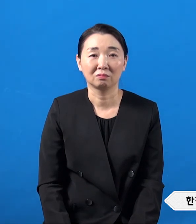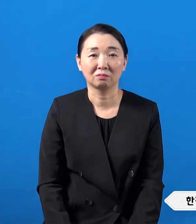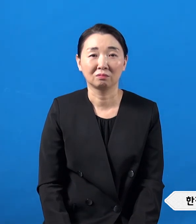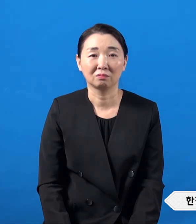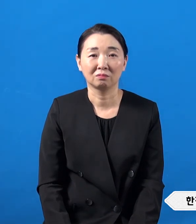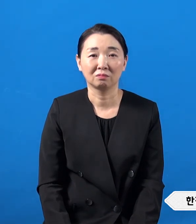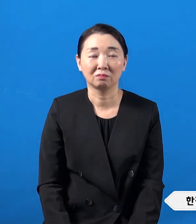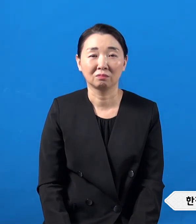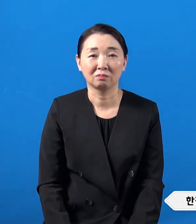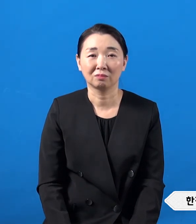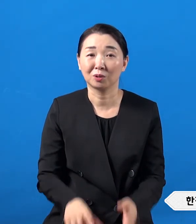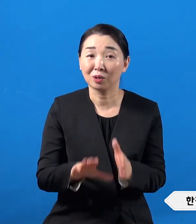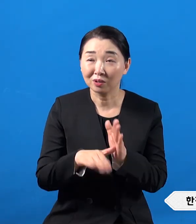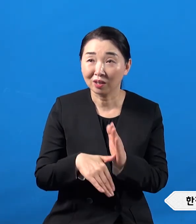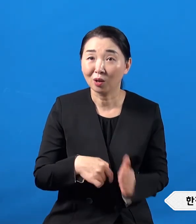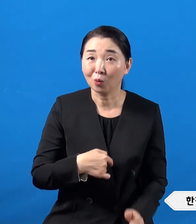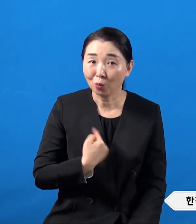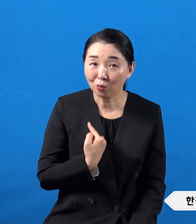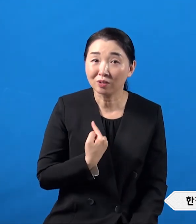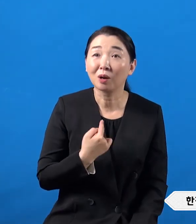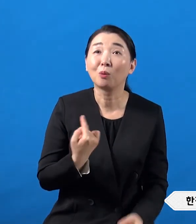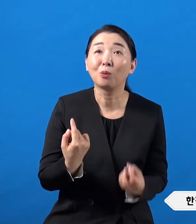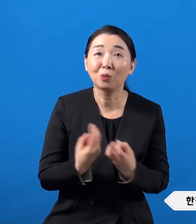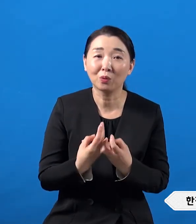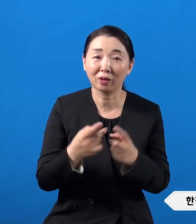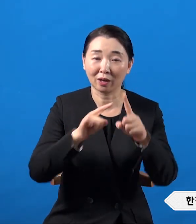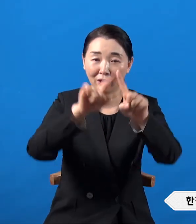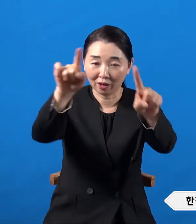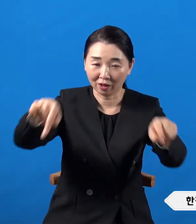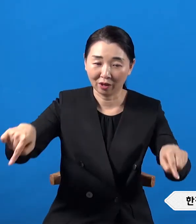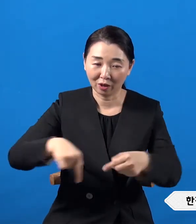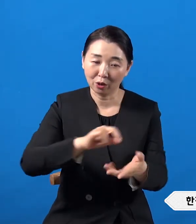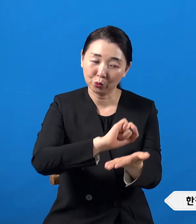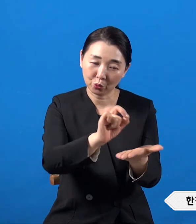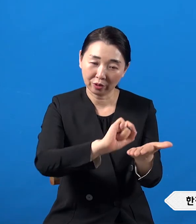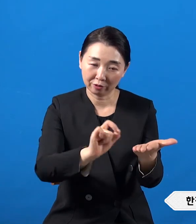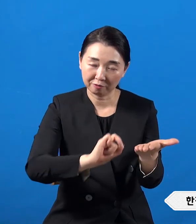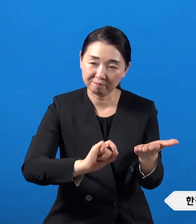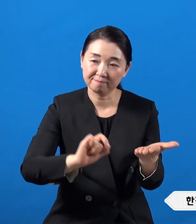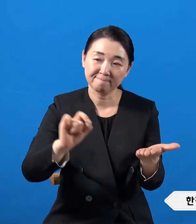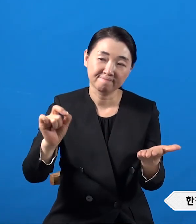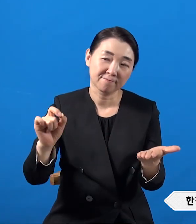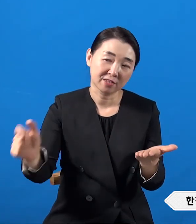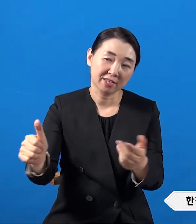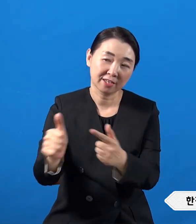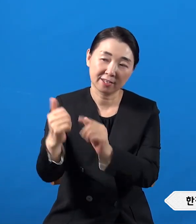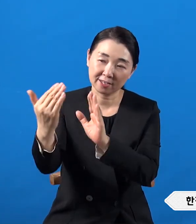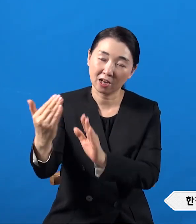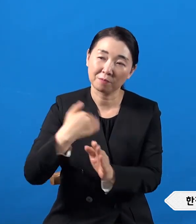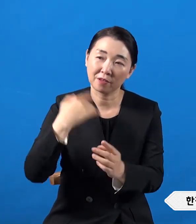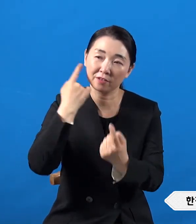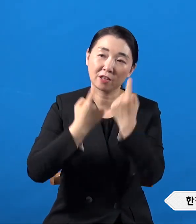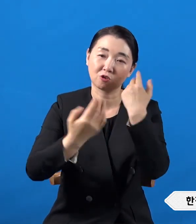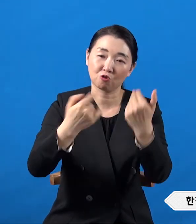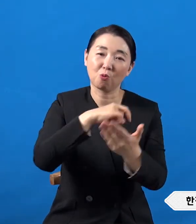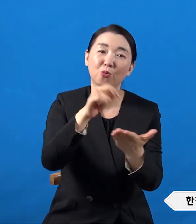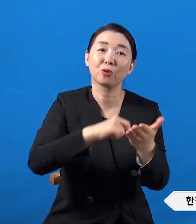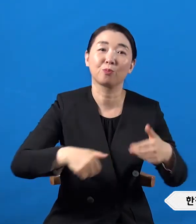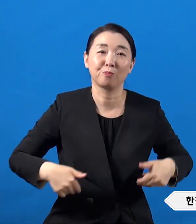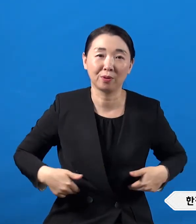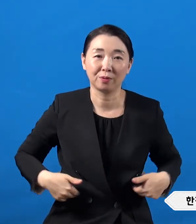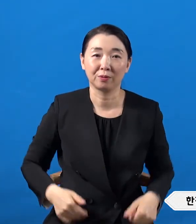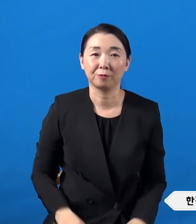그럴 때는 혼자서 종이에다가 그 사람이 나에게 끼친 상처를 다 기록을